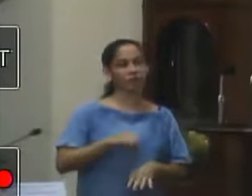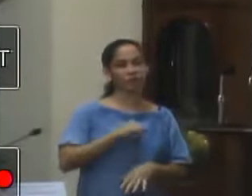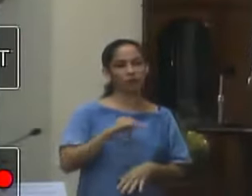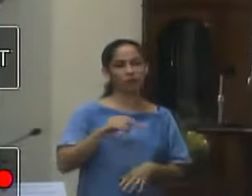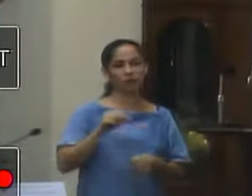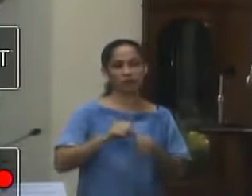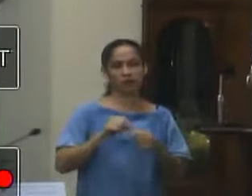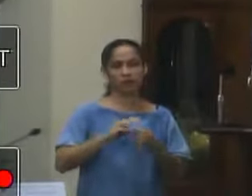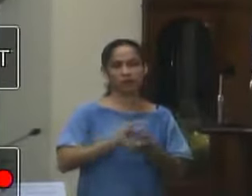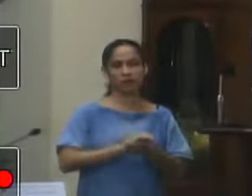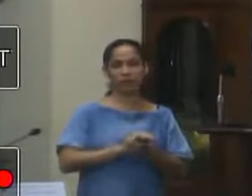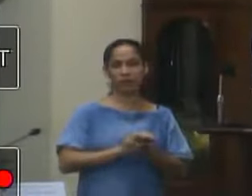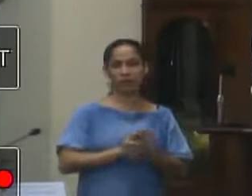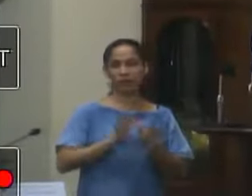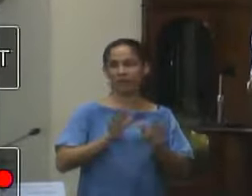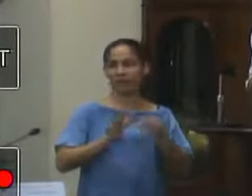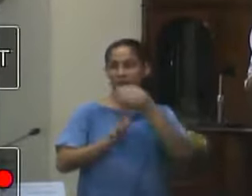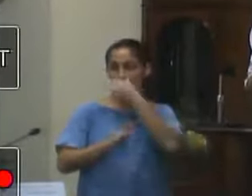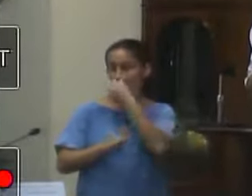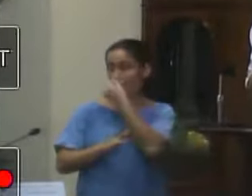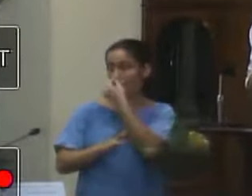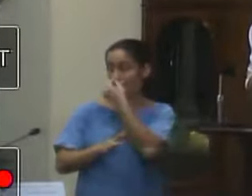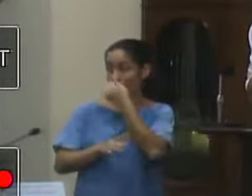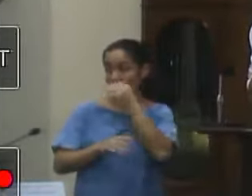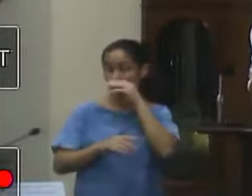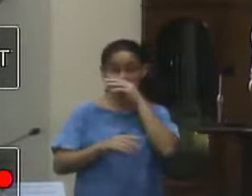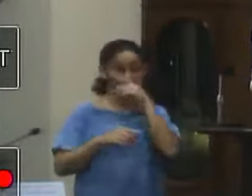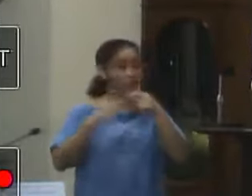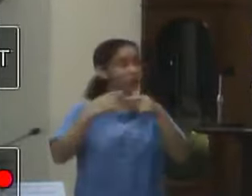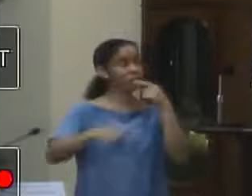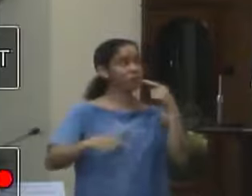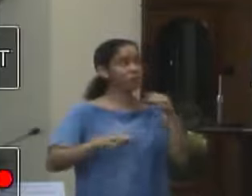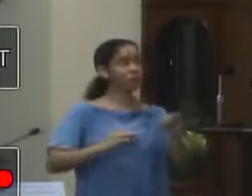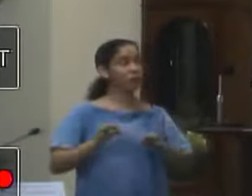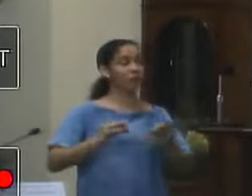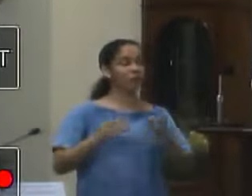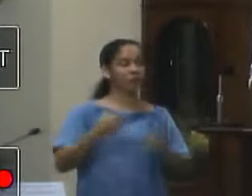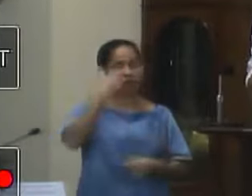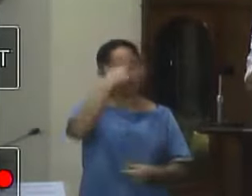pelo que se faz. Agora, você vetar um programa como esse,